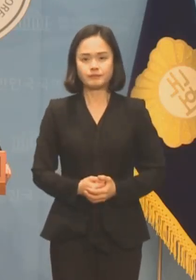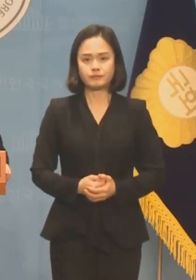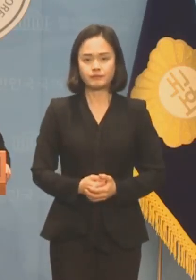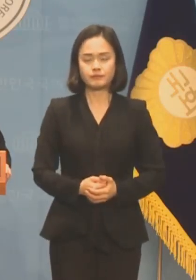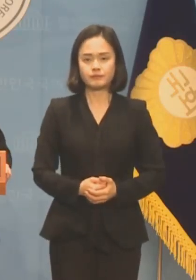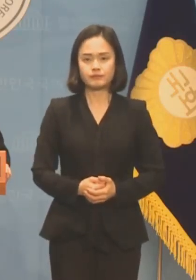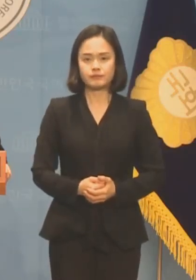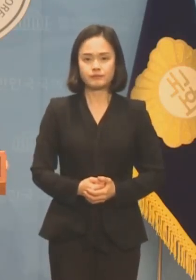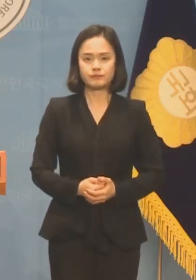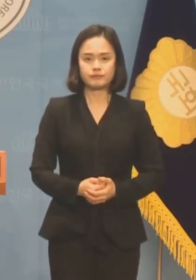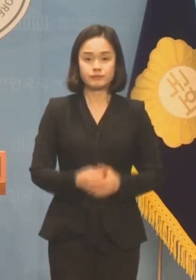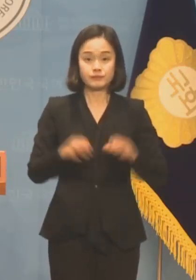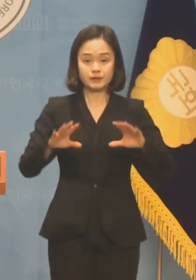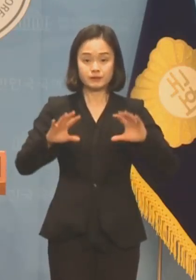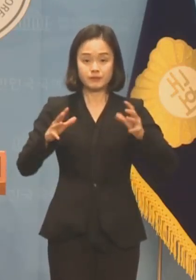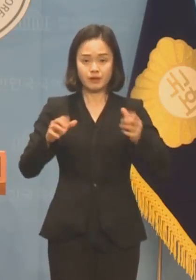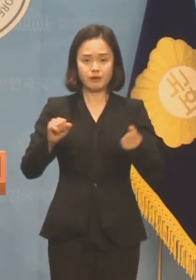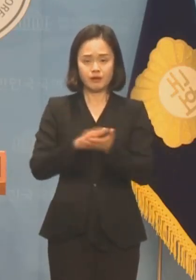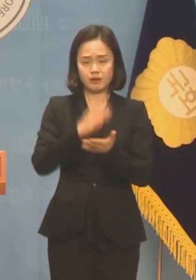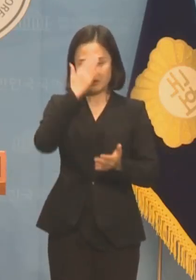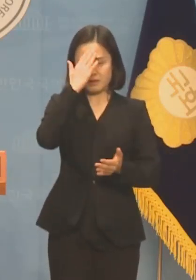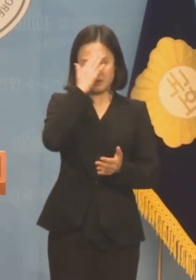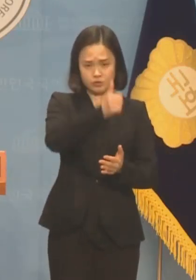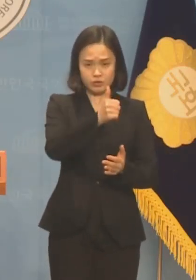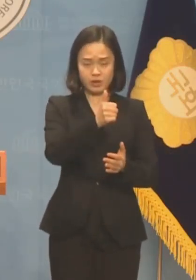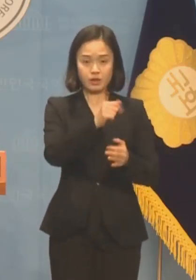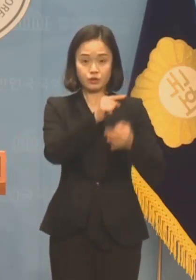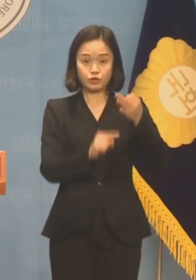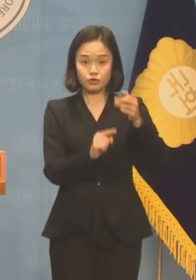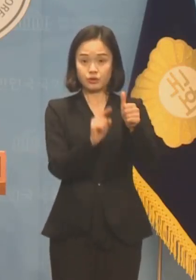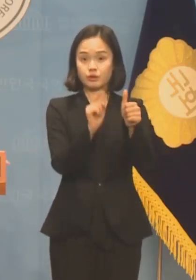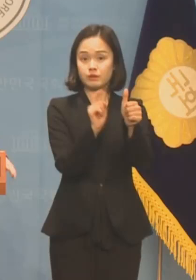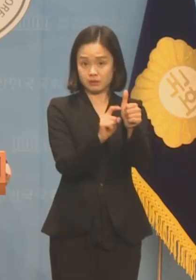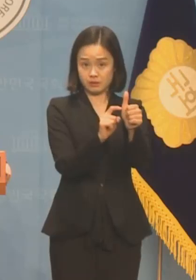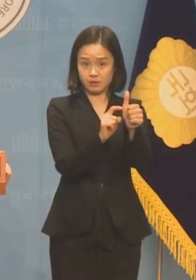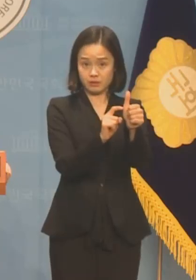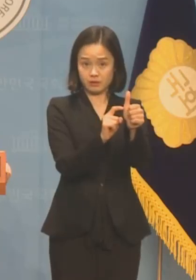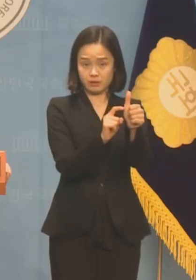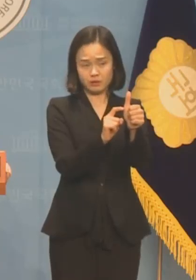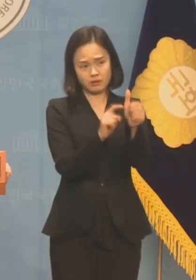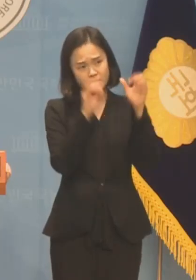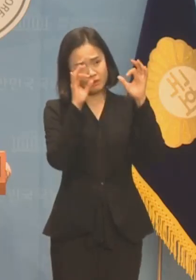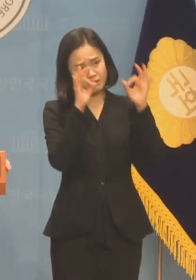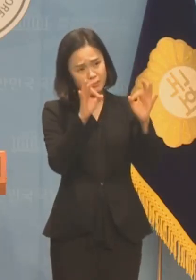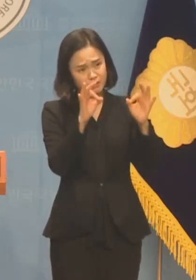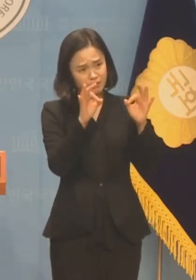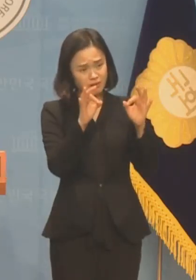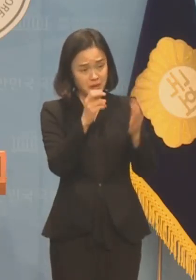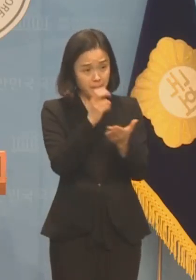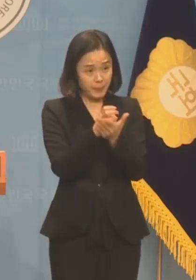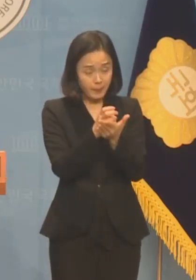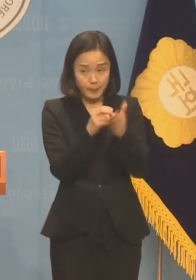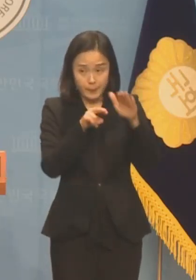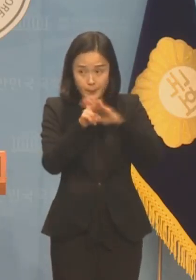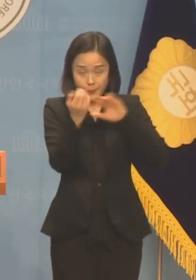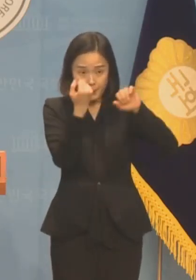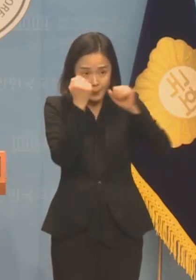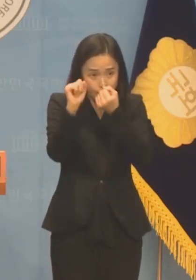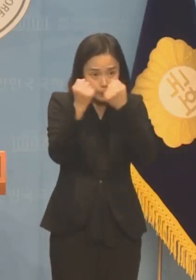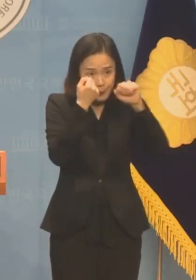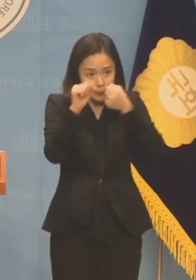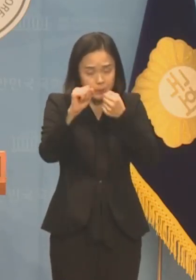현재 내란 수괴 윤석열의 온갖 법꾸라지 같은 행위로 인해서